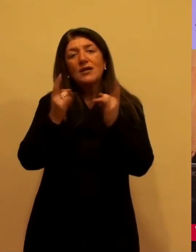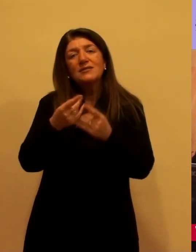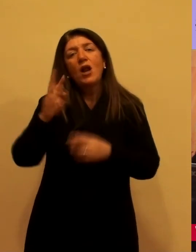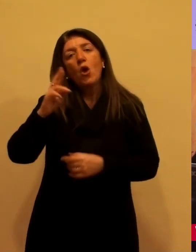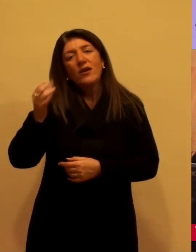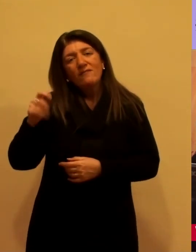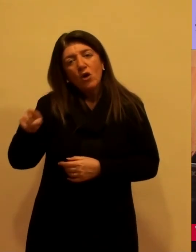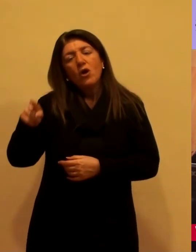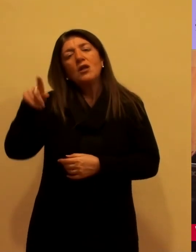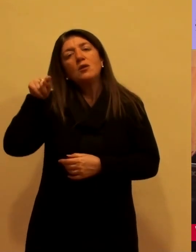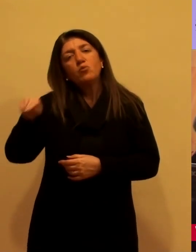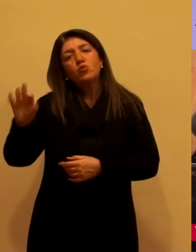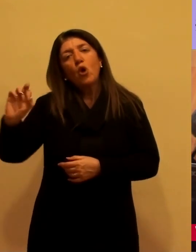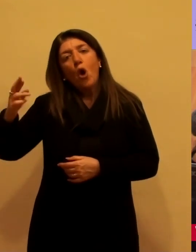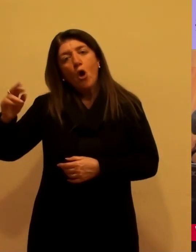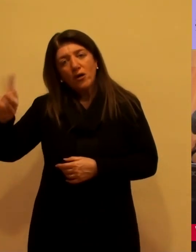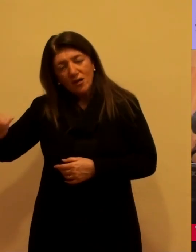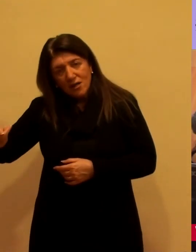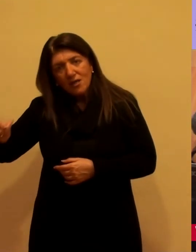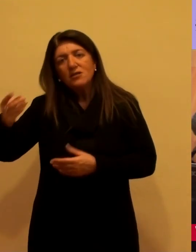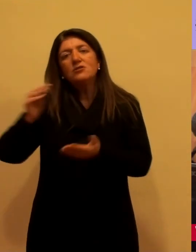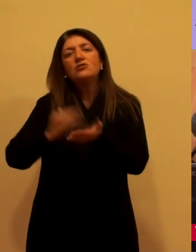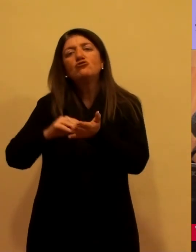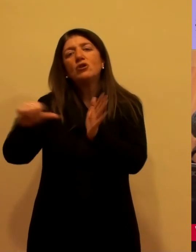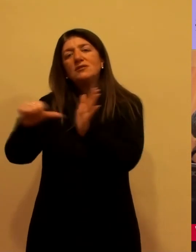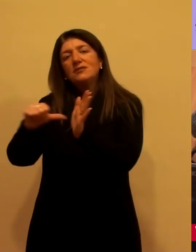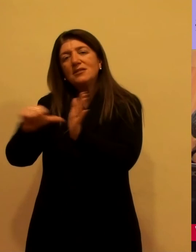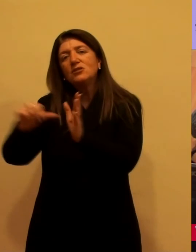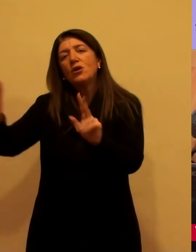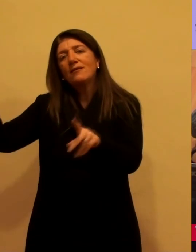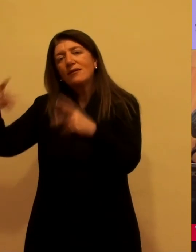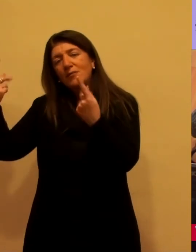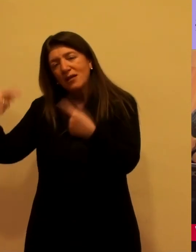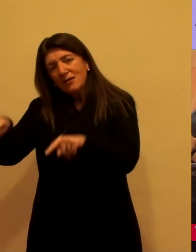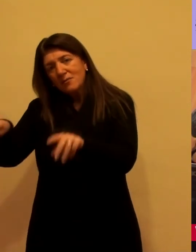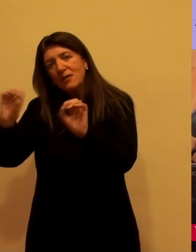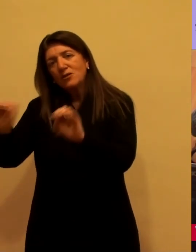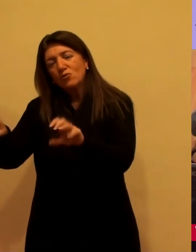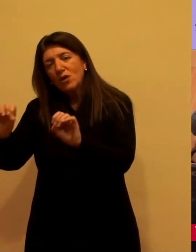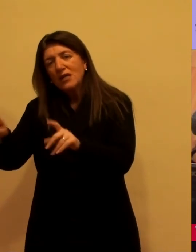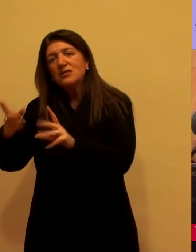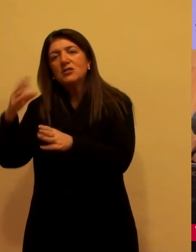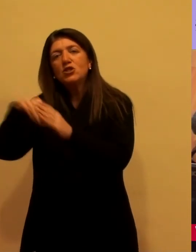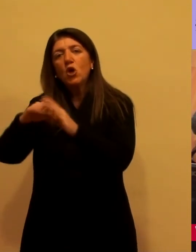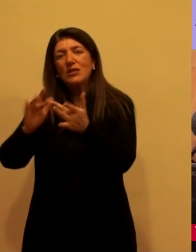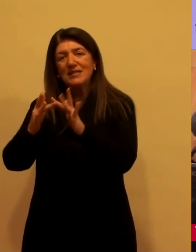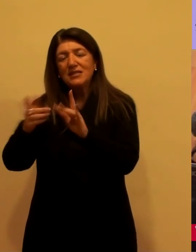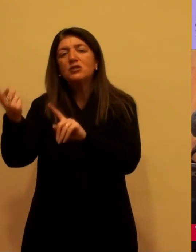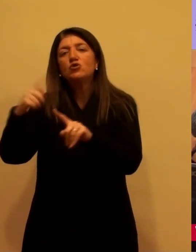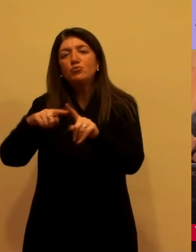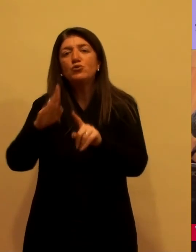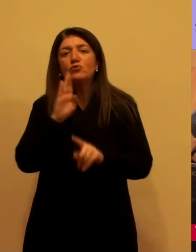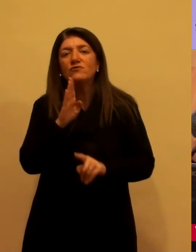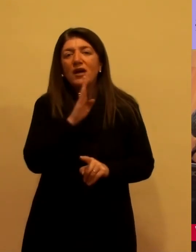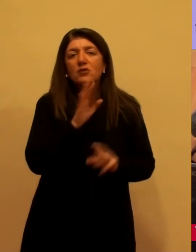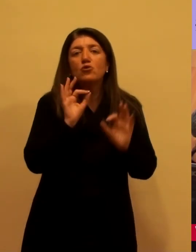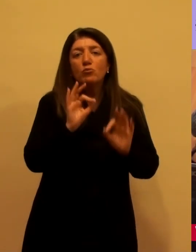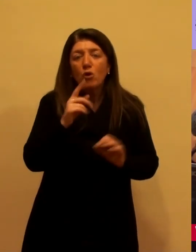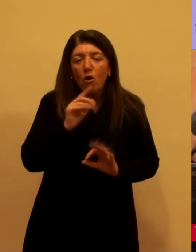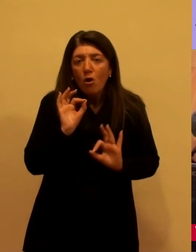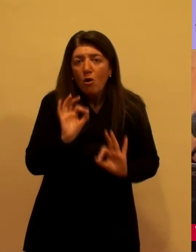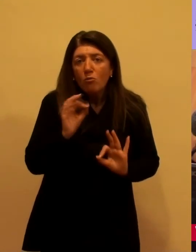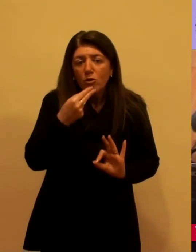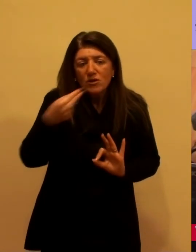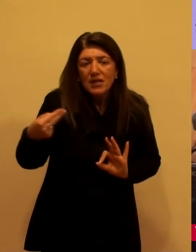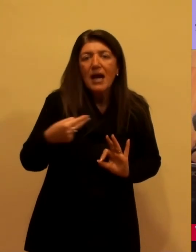www.castellodirivoli.org, c'è una sezione Dipartimento Educazione del sito e c'è anche, volendo, la pagina Facebook che si chiama proprio Dipartimento